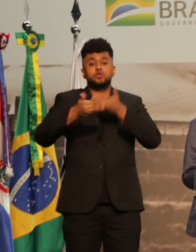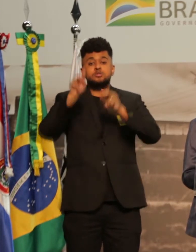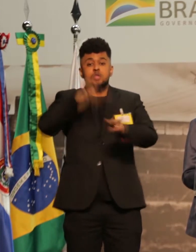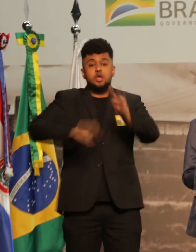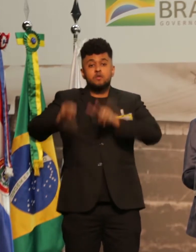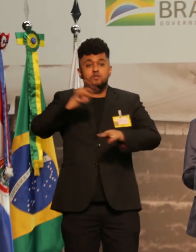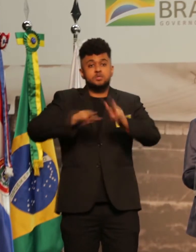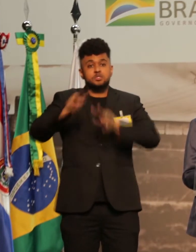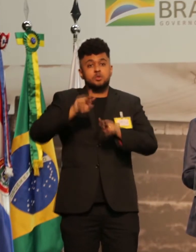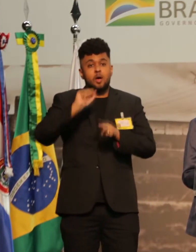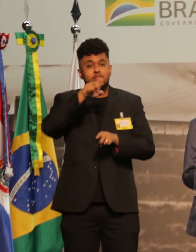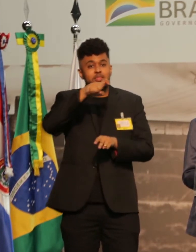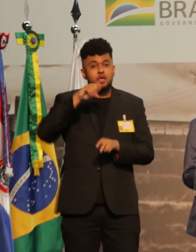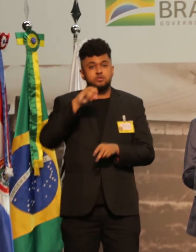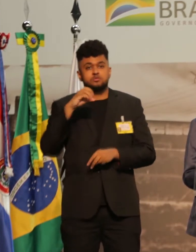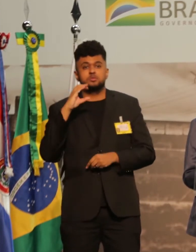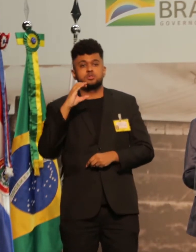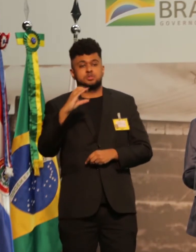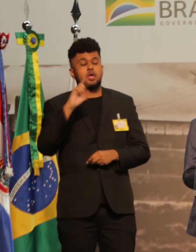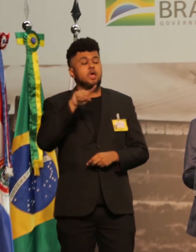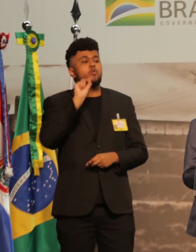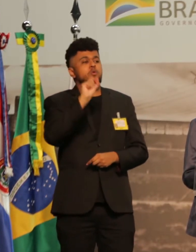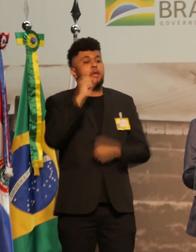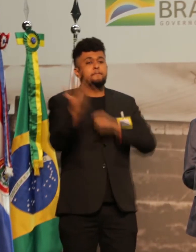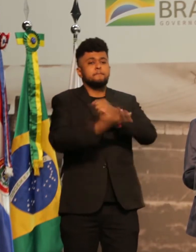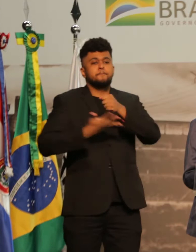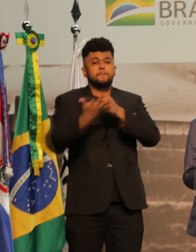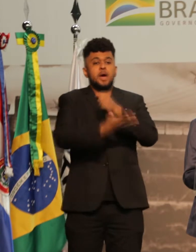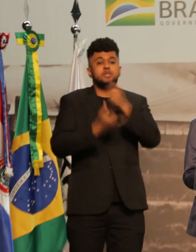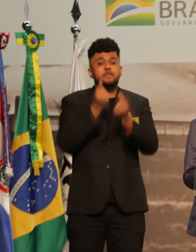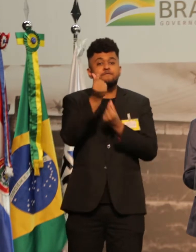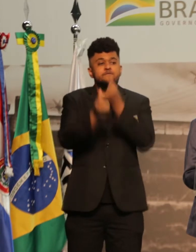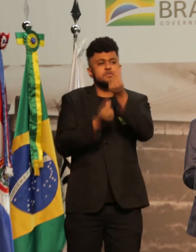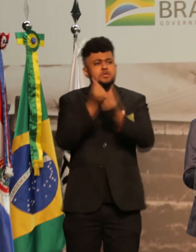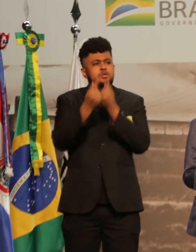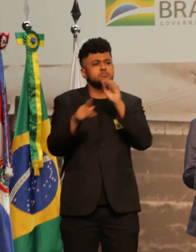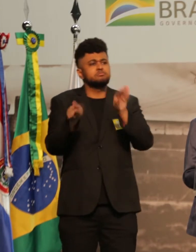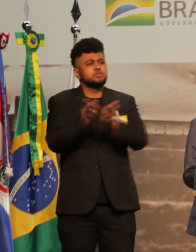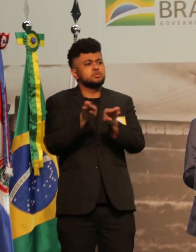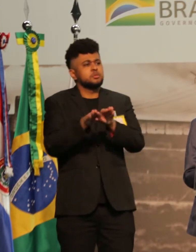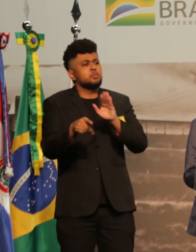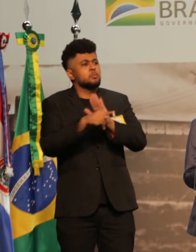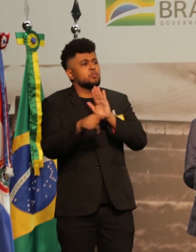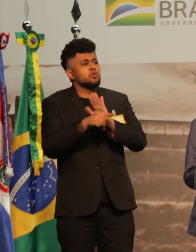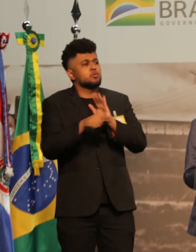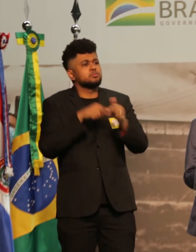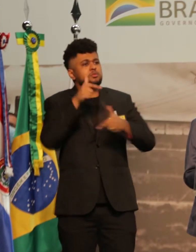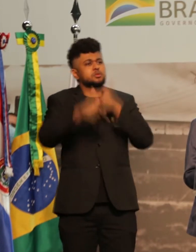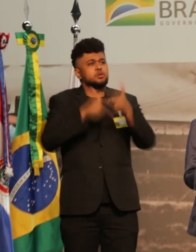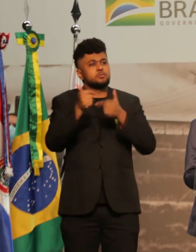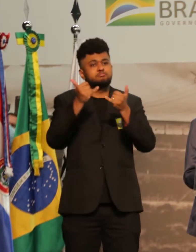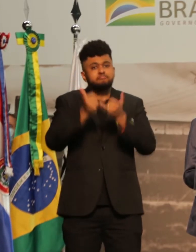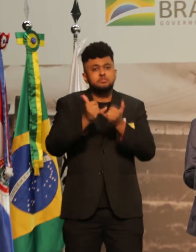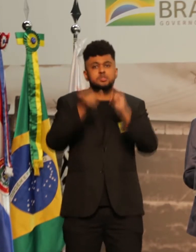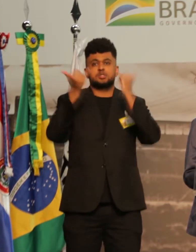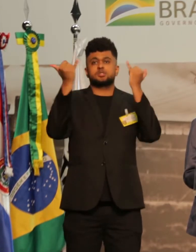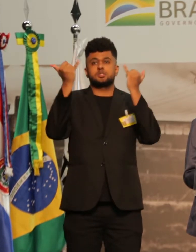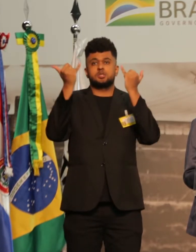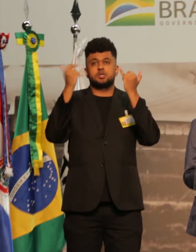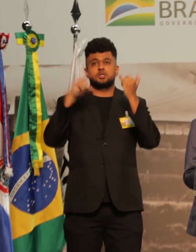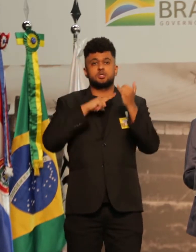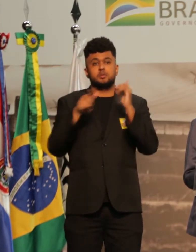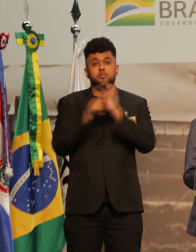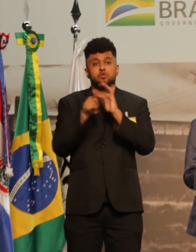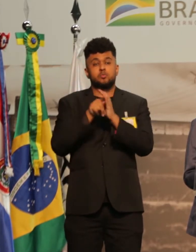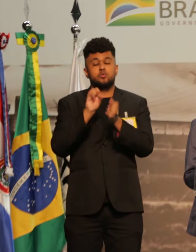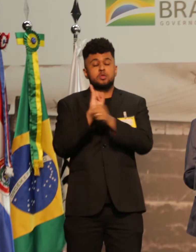revisão do anexo C, que trata das bases financeiras e da prestação dos serviços de eletricidade do Tratado